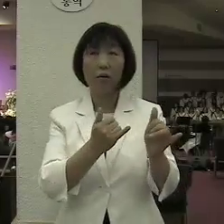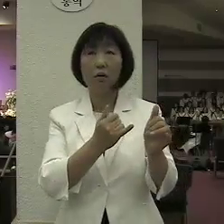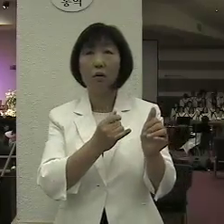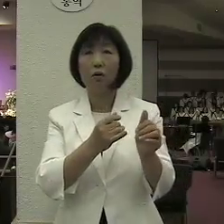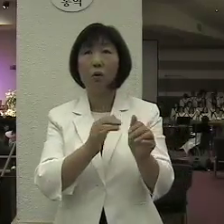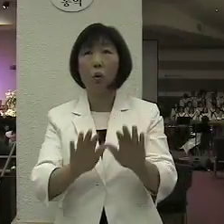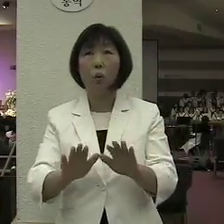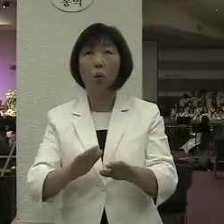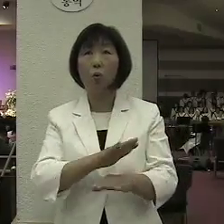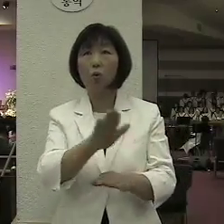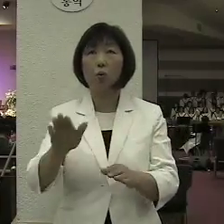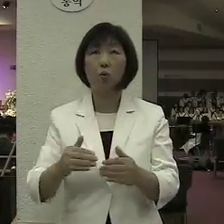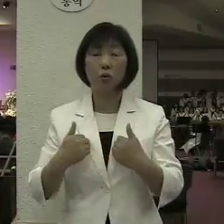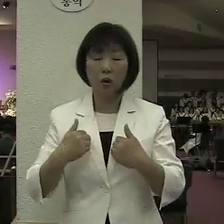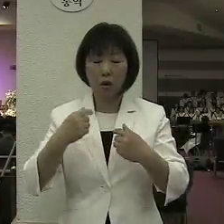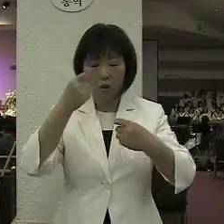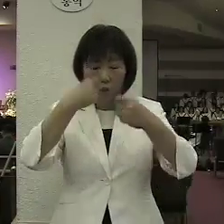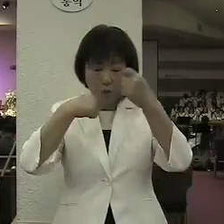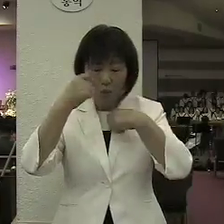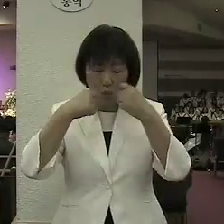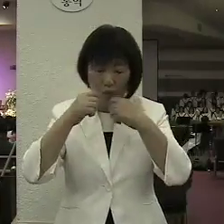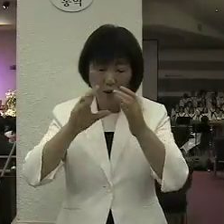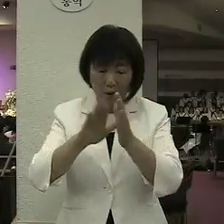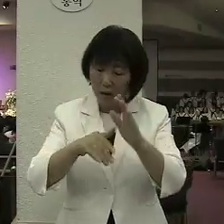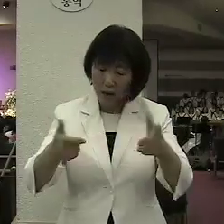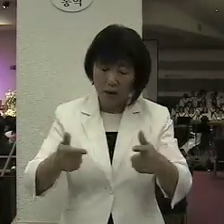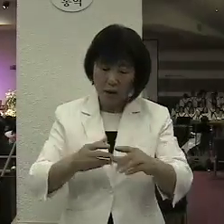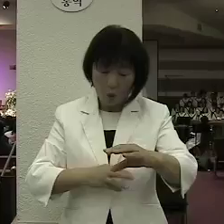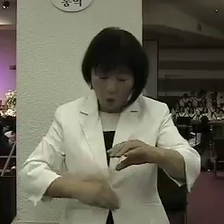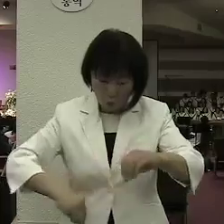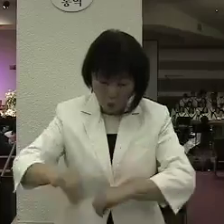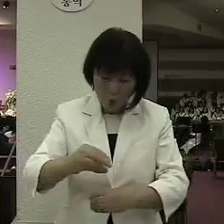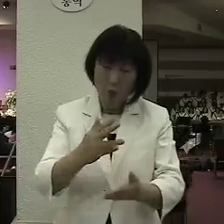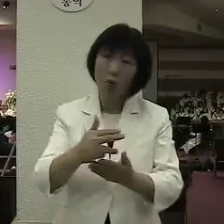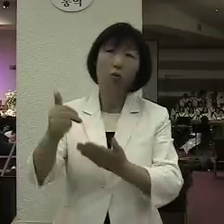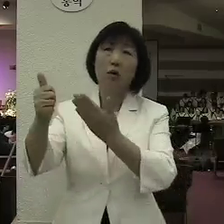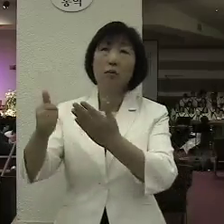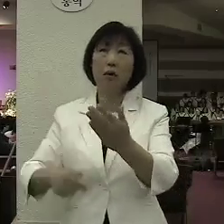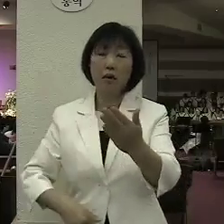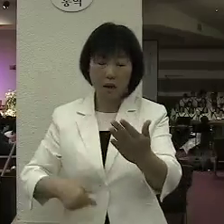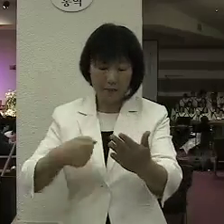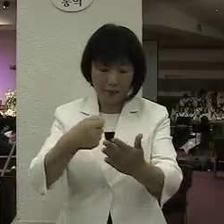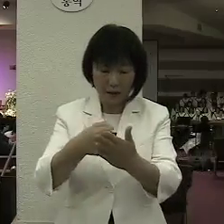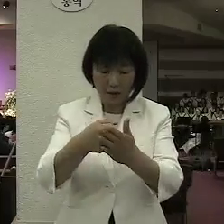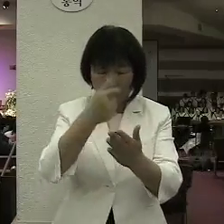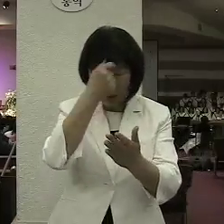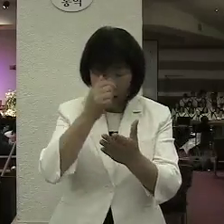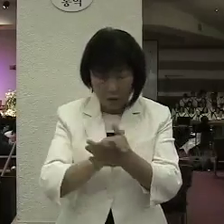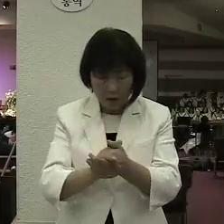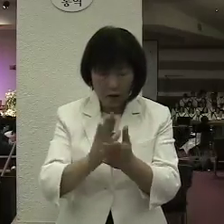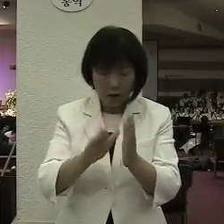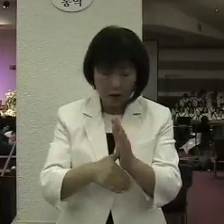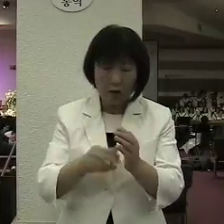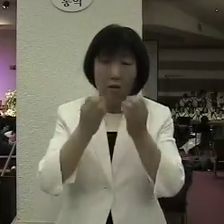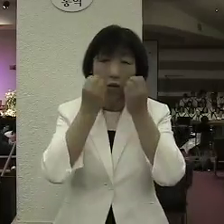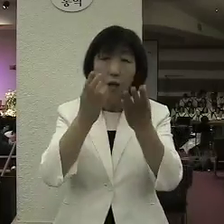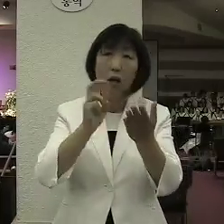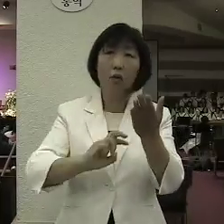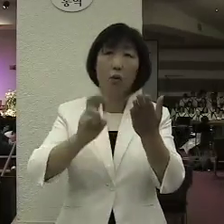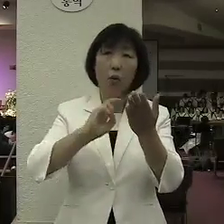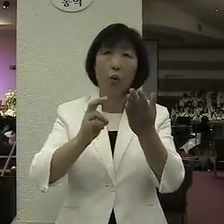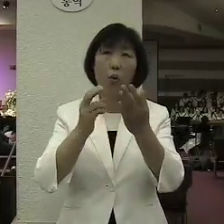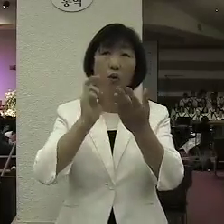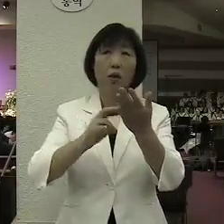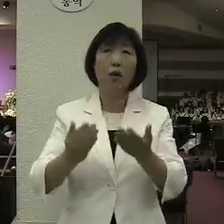있습니다. 예수님 한 분만의 무덤이 비어 있습니다. 그분을 믿으세요. 그분을 믿으셔야 구원받습니다. 그분을 믿으셔야